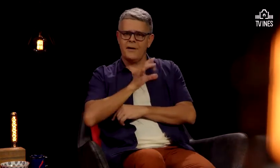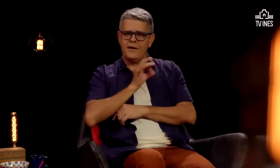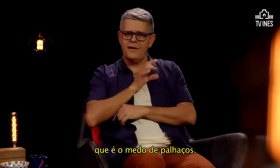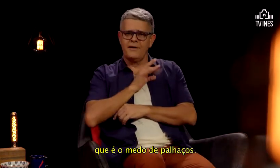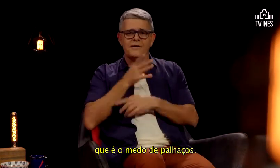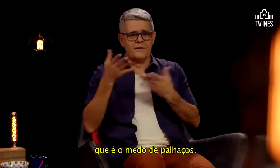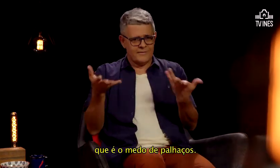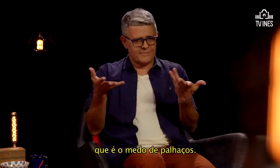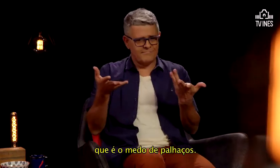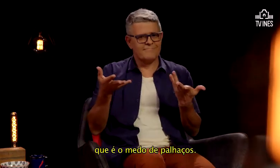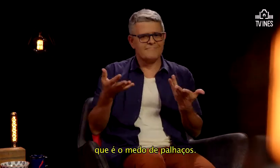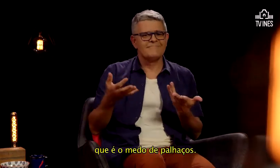Que é o medo de palhaços.